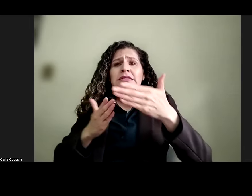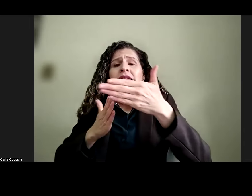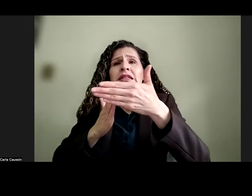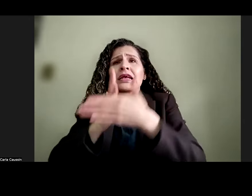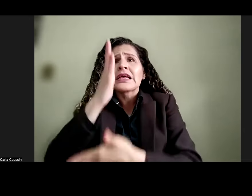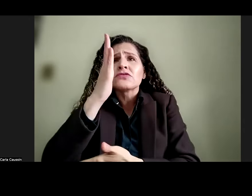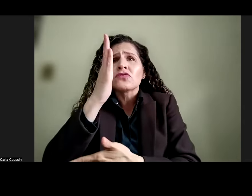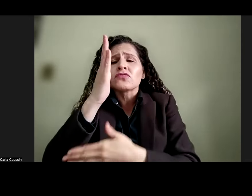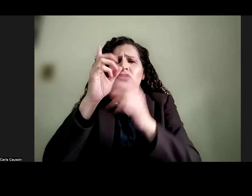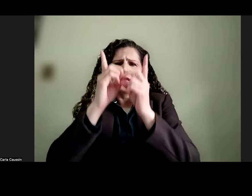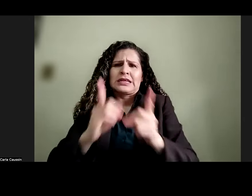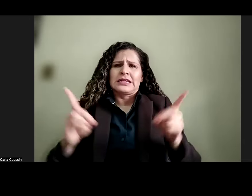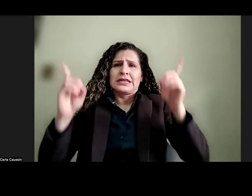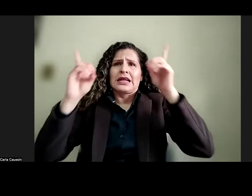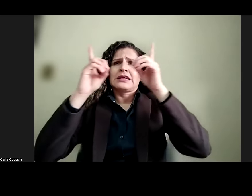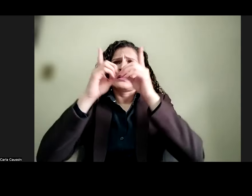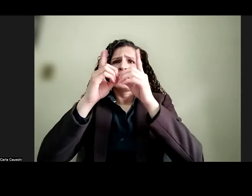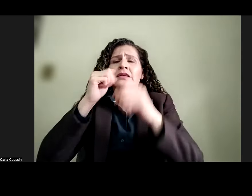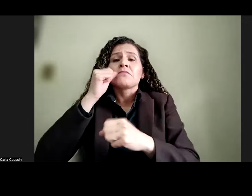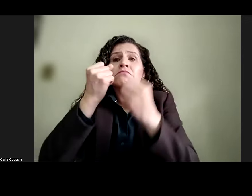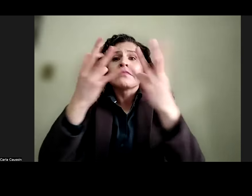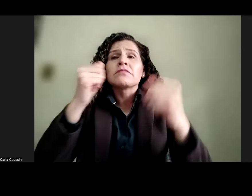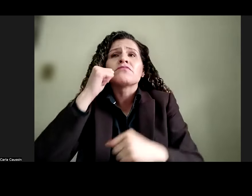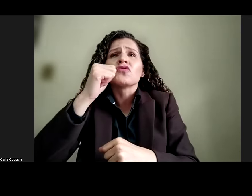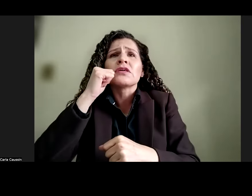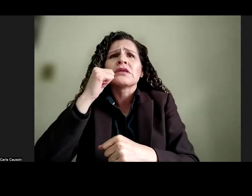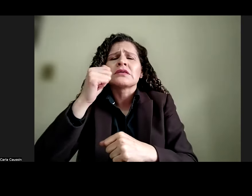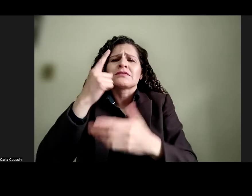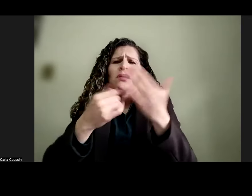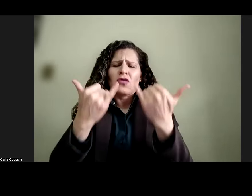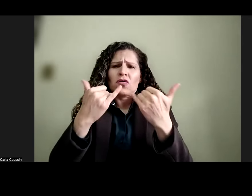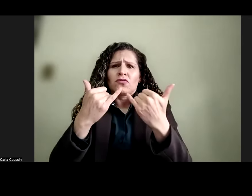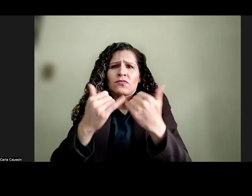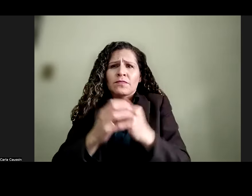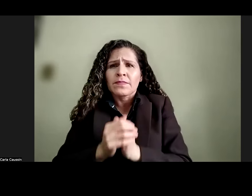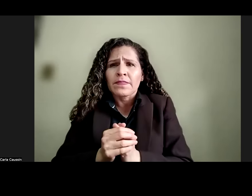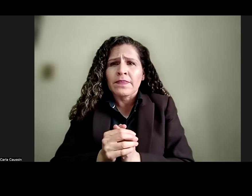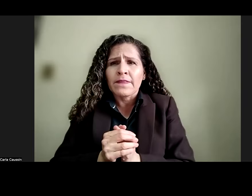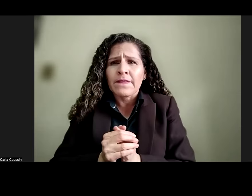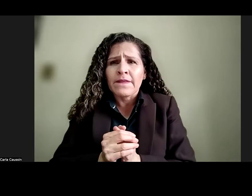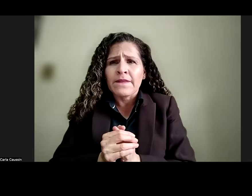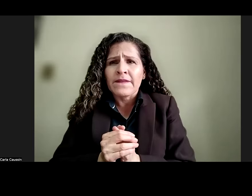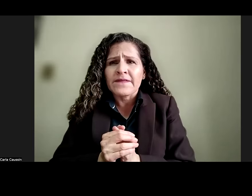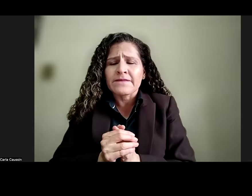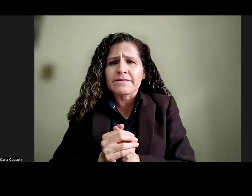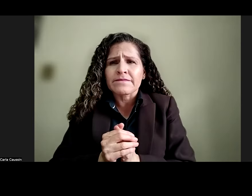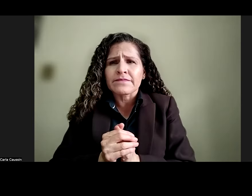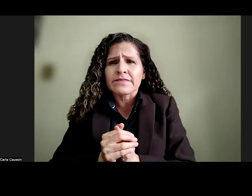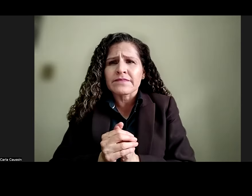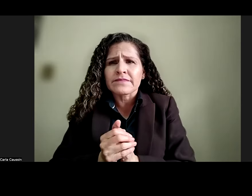pause? iniciativas. Sorry, I just want to know if is the English channel